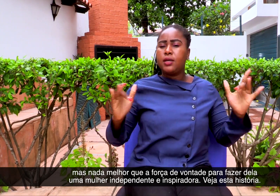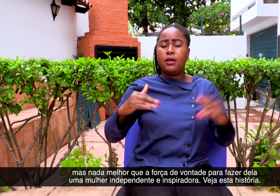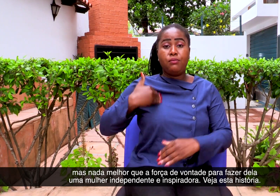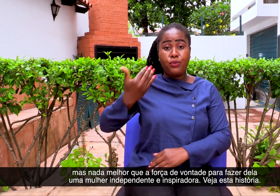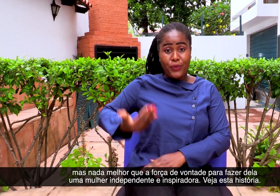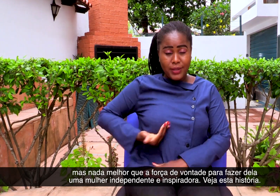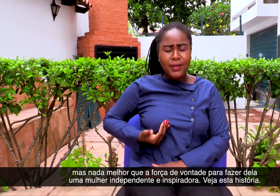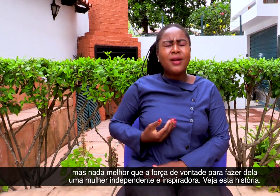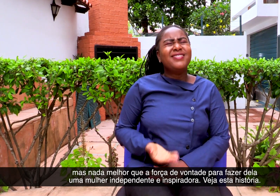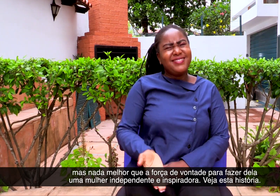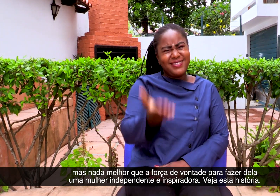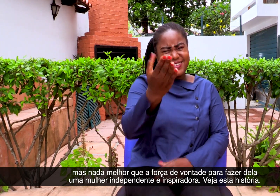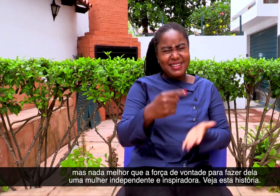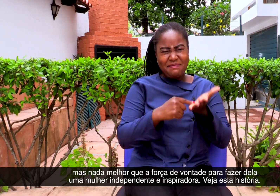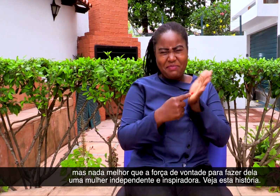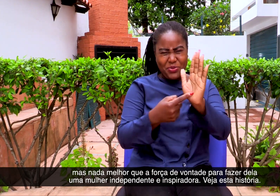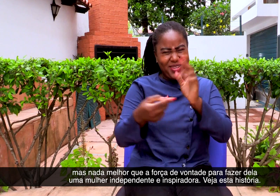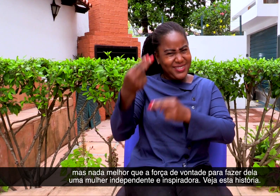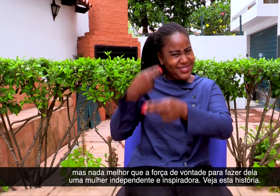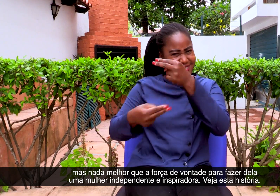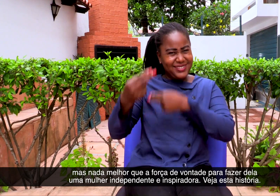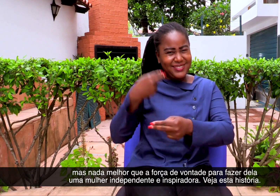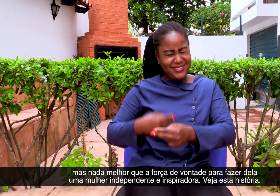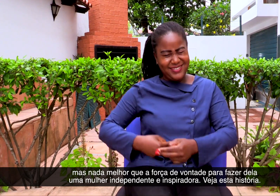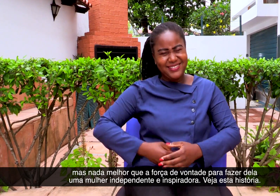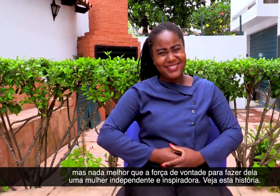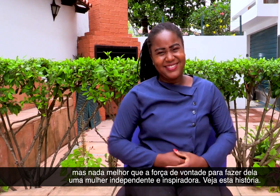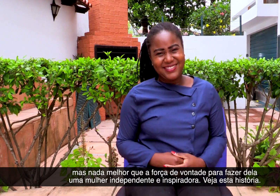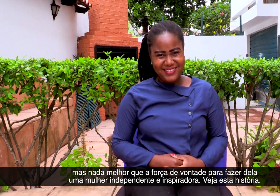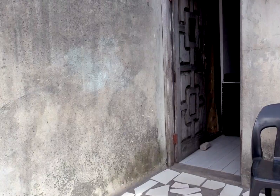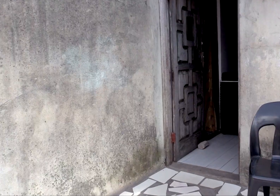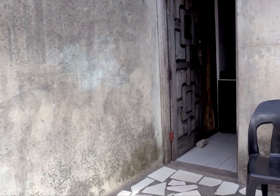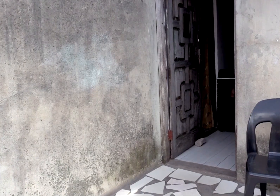mulher independente e inspiradora. Veja esta história.